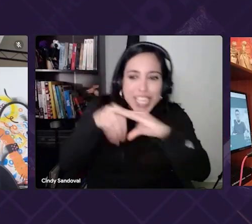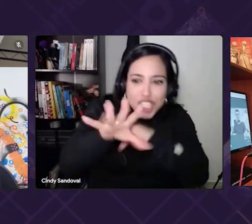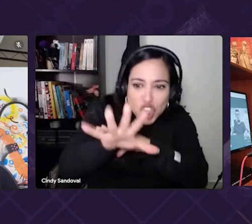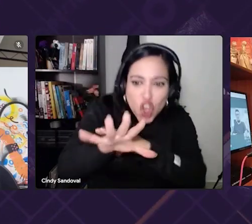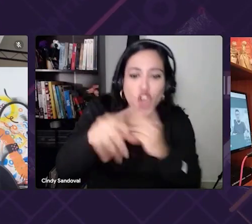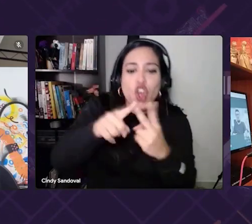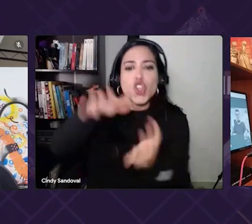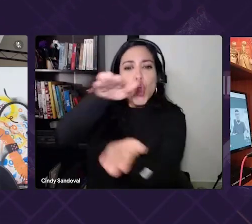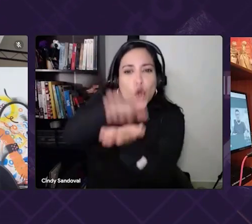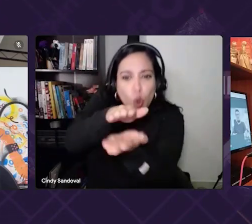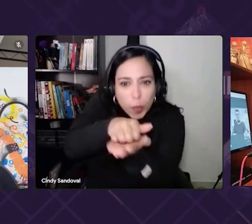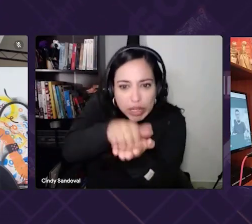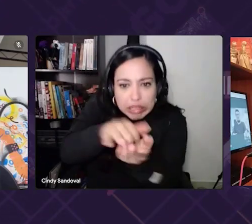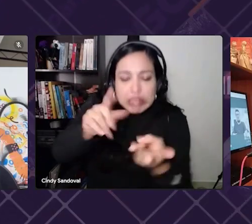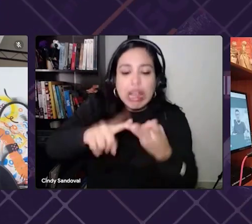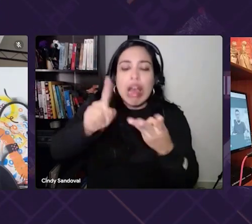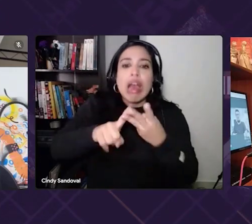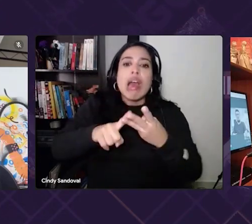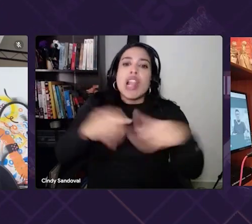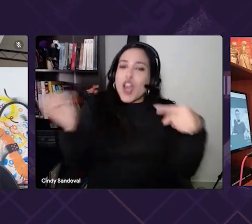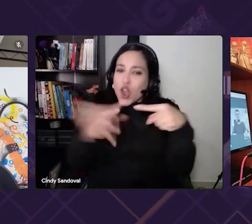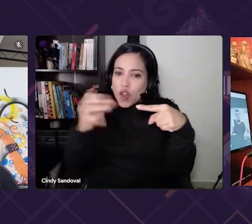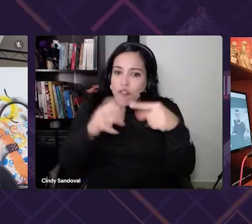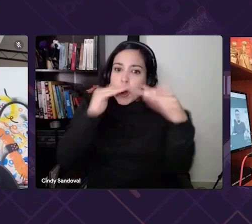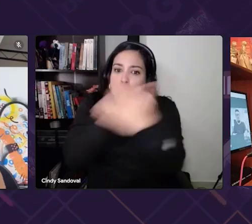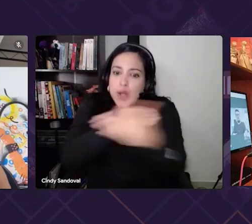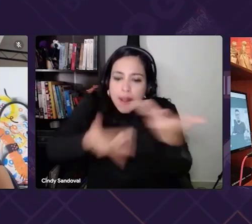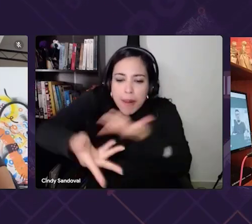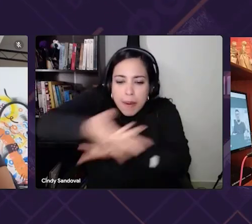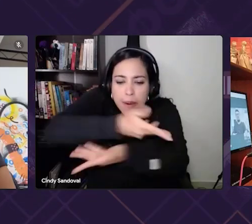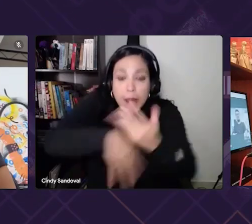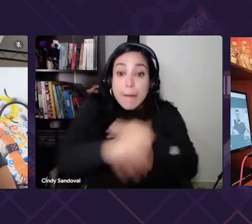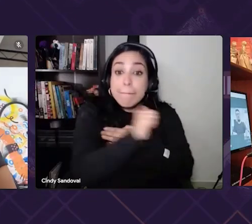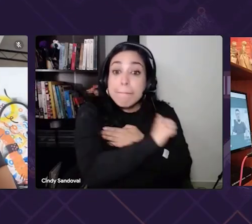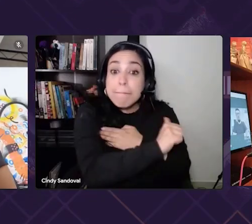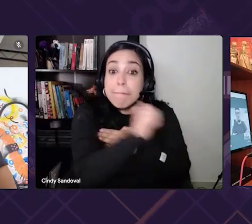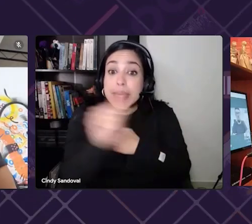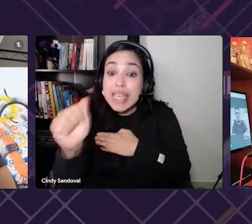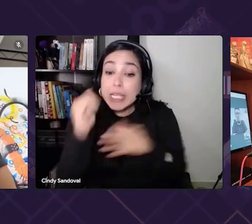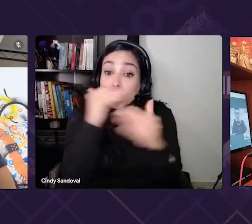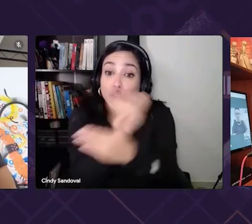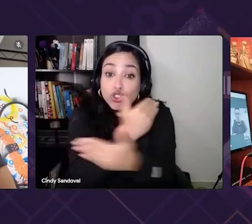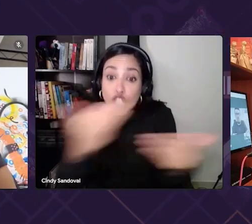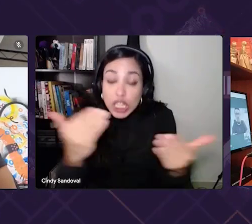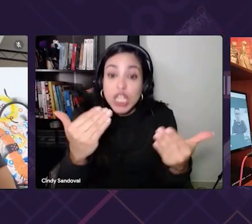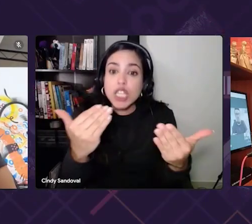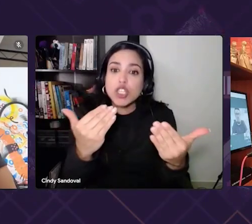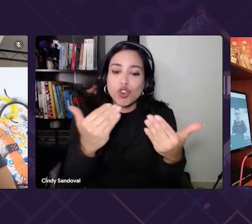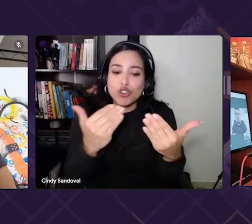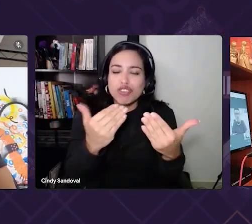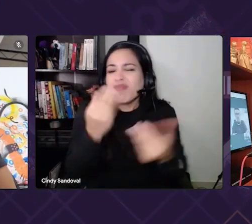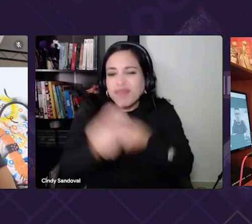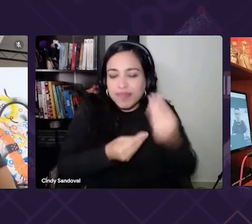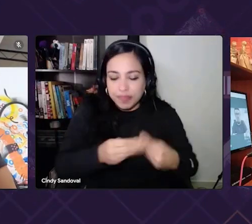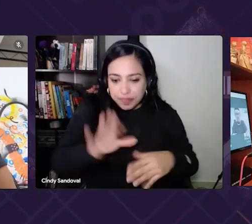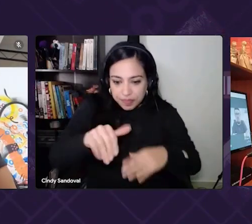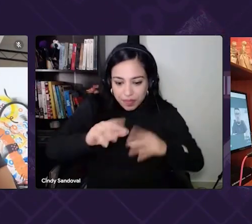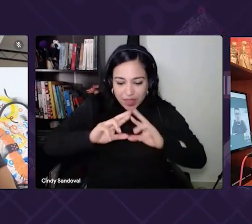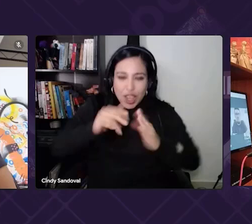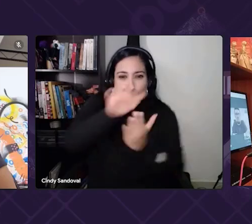con documentales, con conversatorios con los niños, niñas. Ellos mismos participan en un consejo